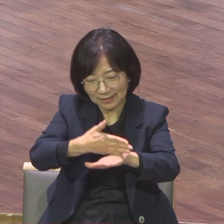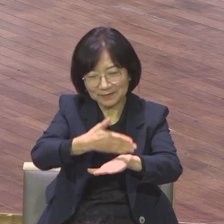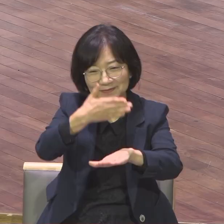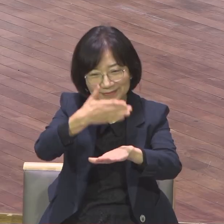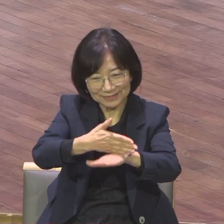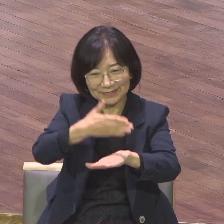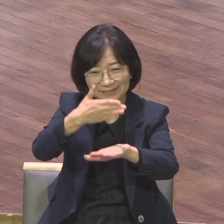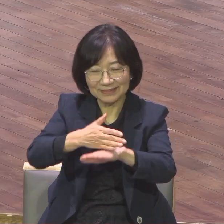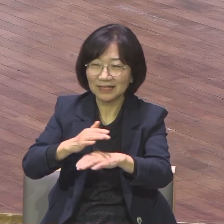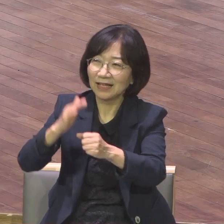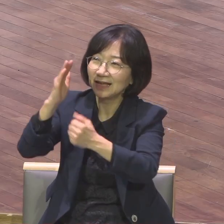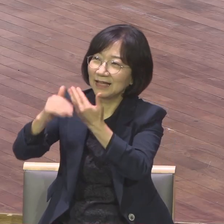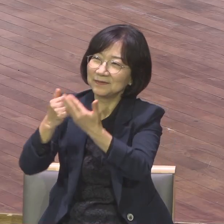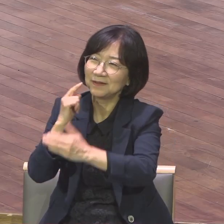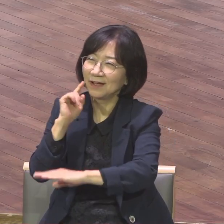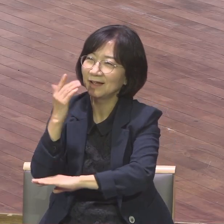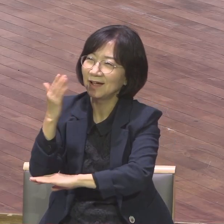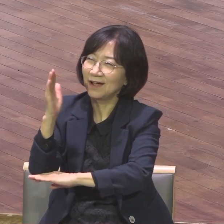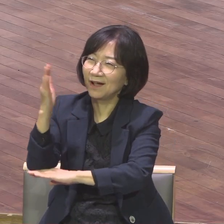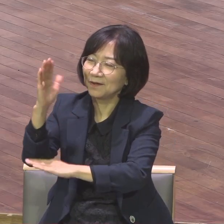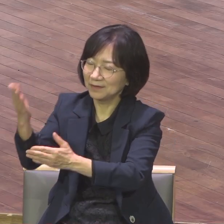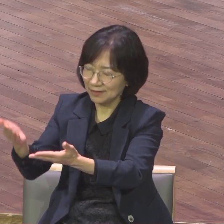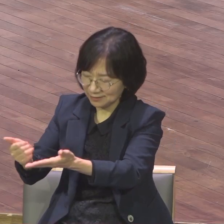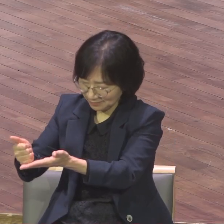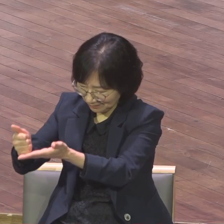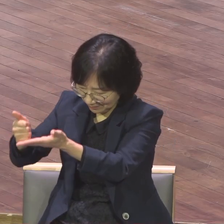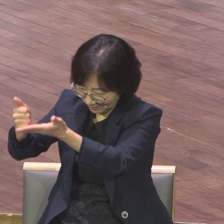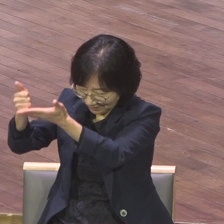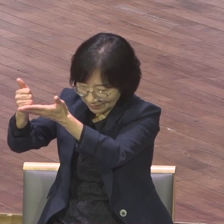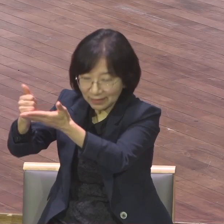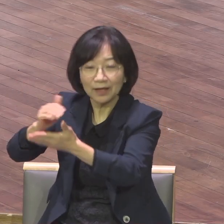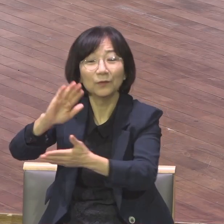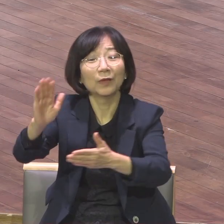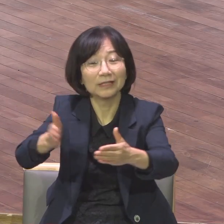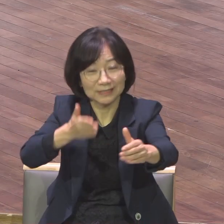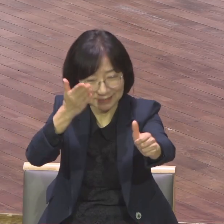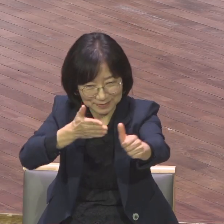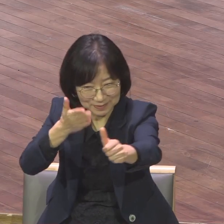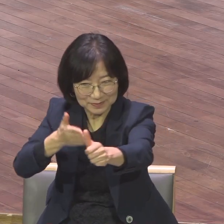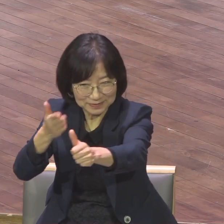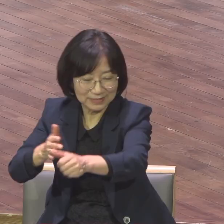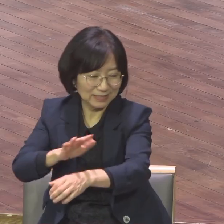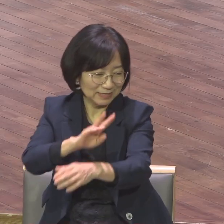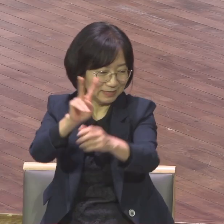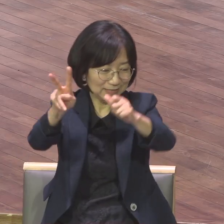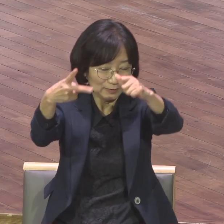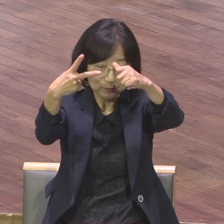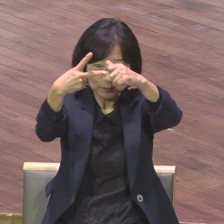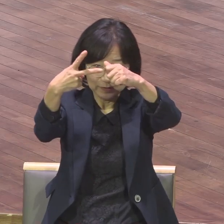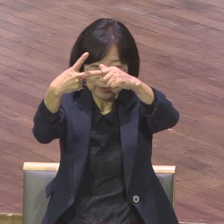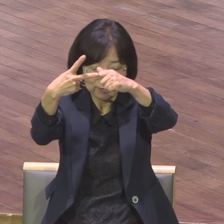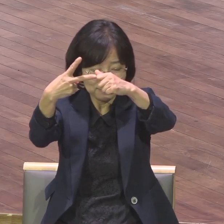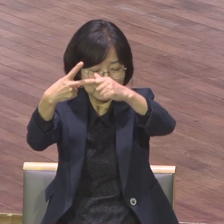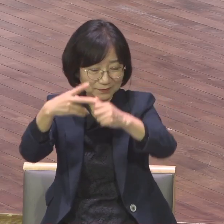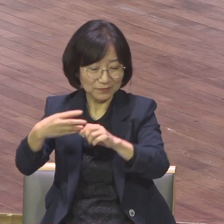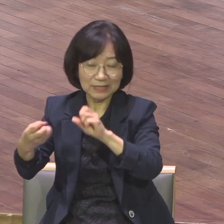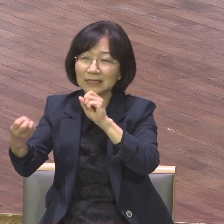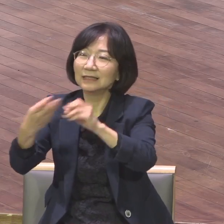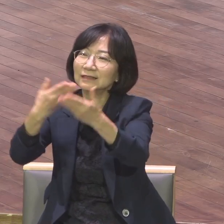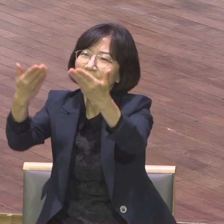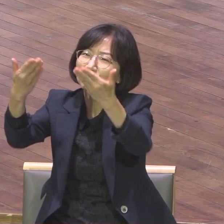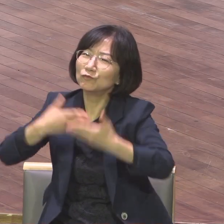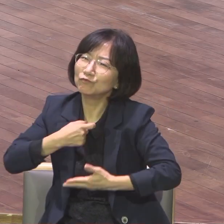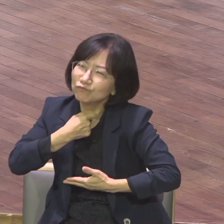영광을 더 높이는 영계 전 성도 되기를 제물로 축복합니다. 두 번째로 응답 주시기를